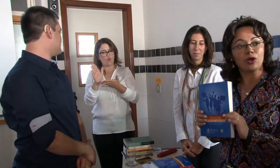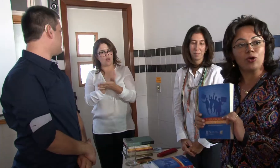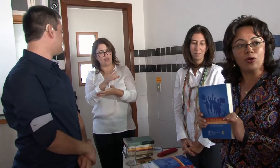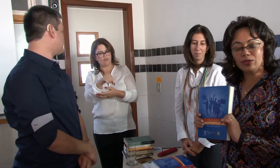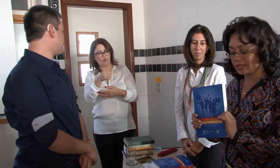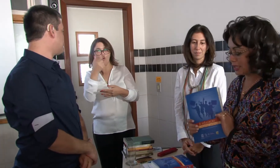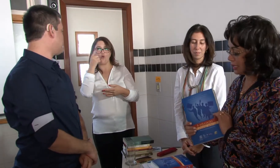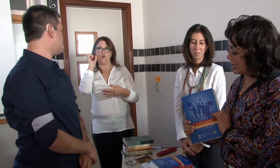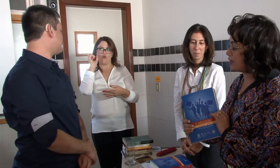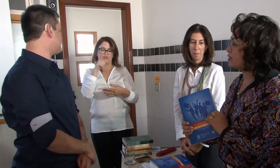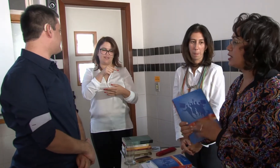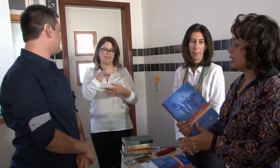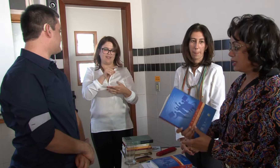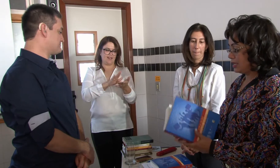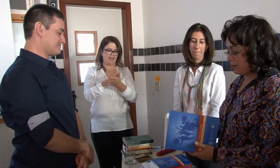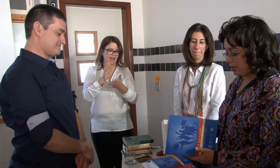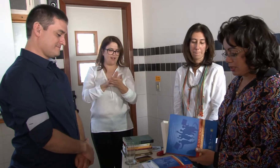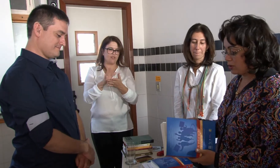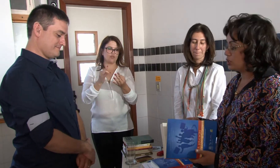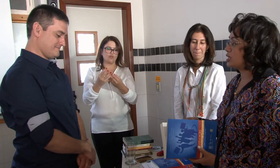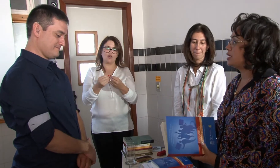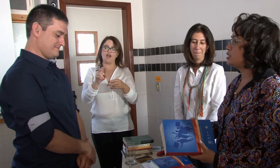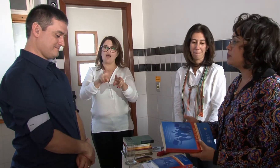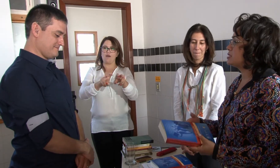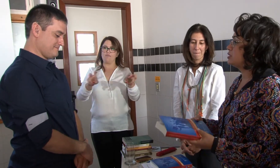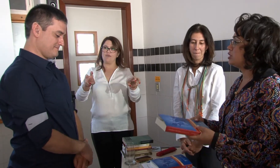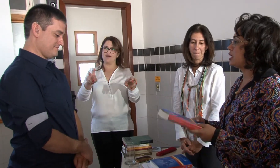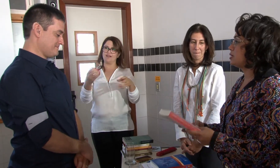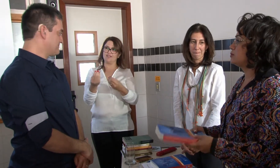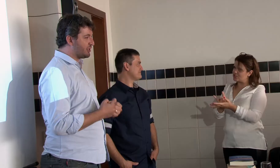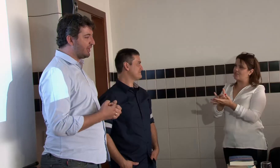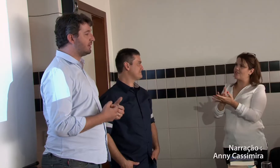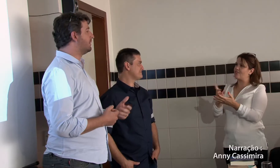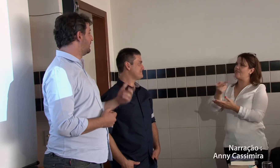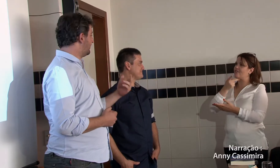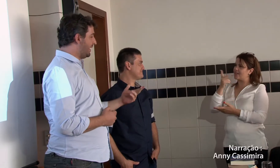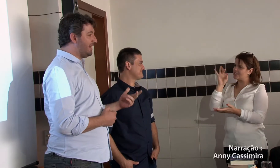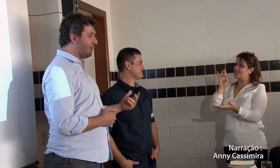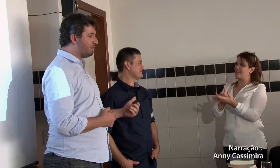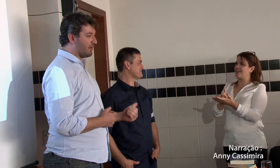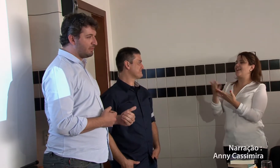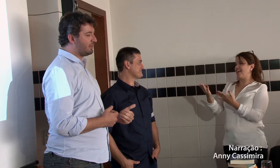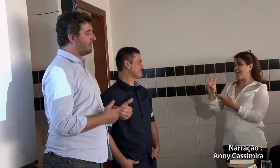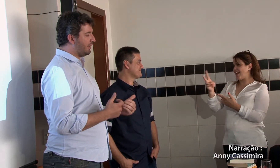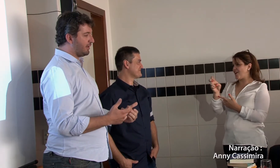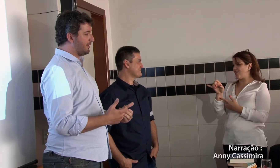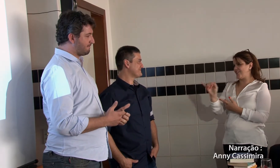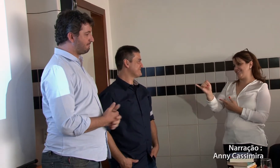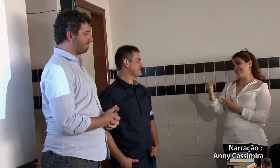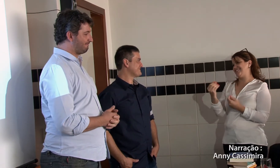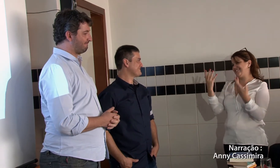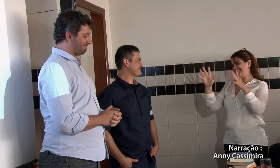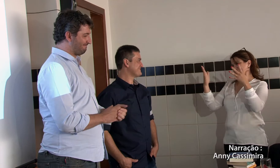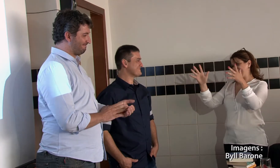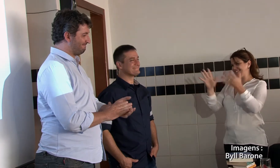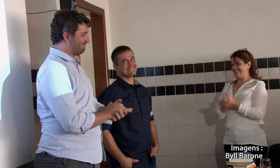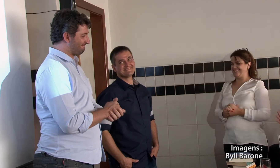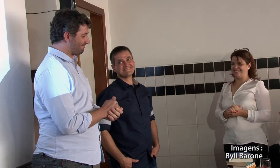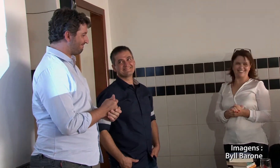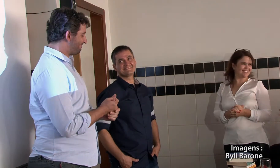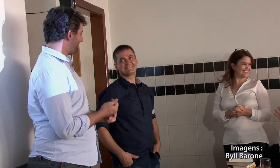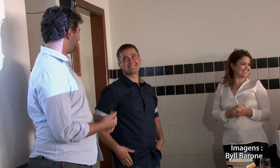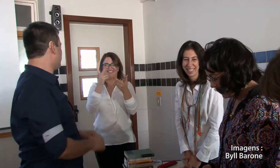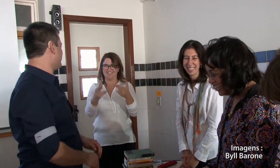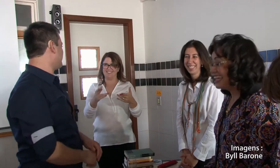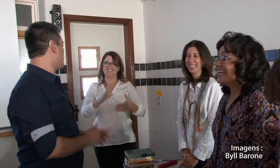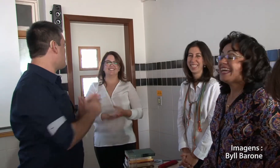louvor F foi convidado a ter sua pesquisa publicada em livro Além disso o novo mestre foi incentivado pela banca a dar um